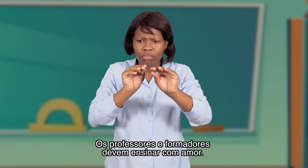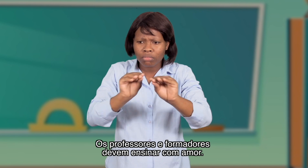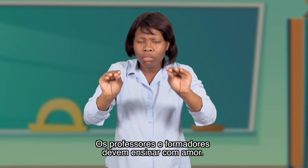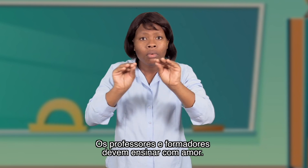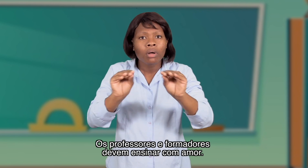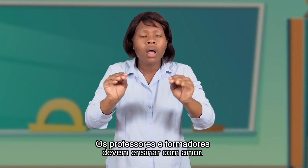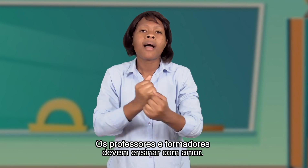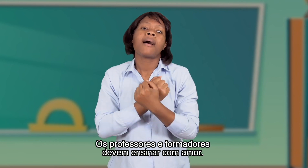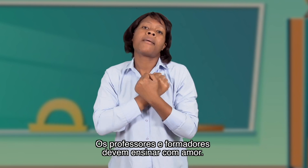com amor